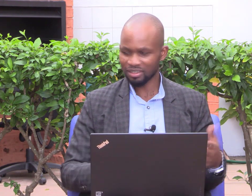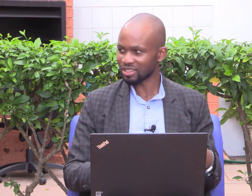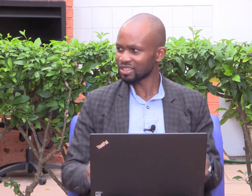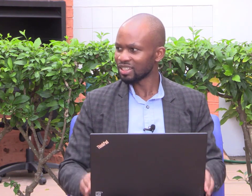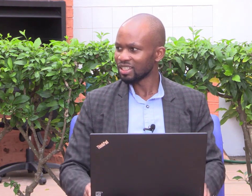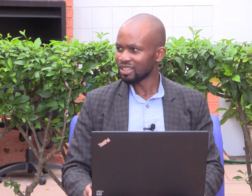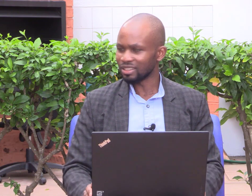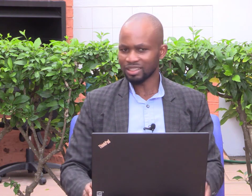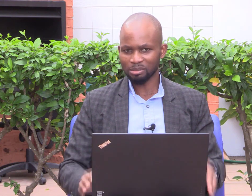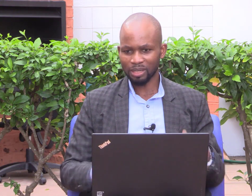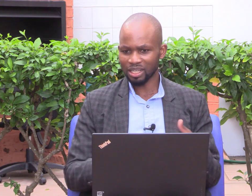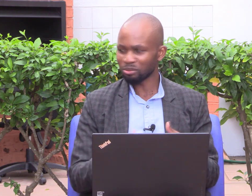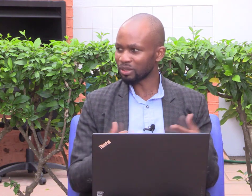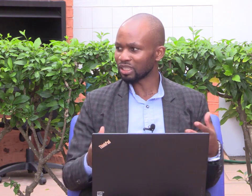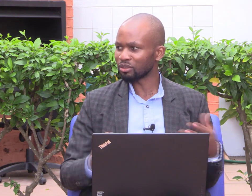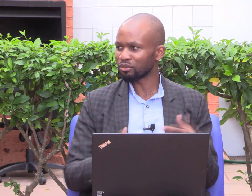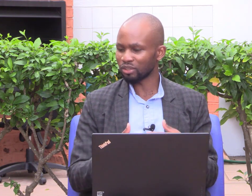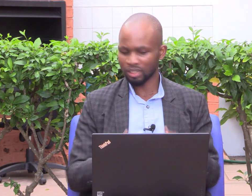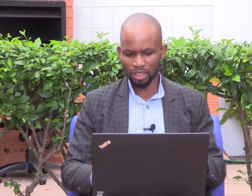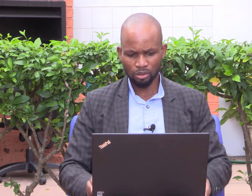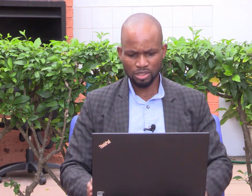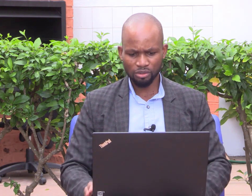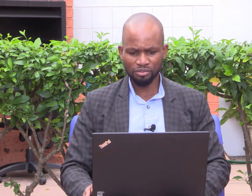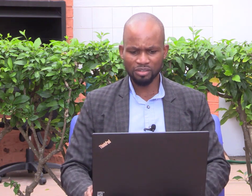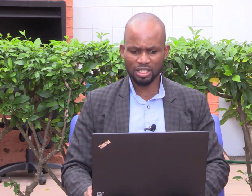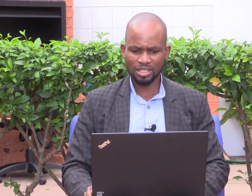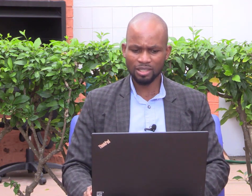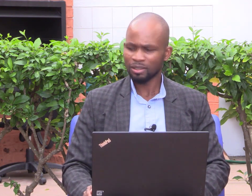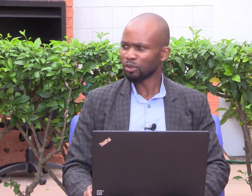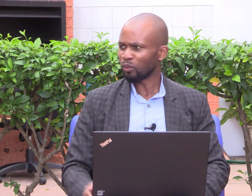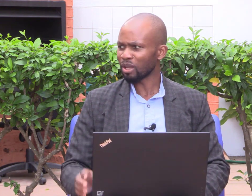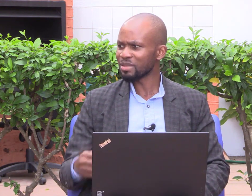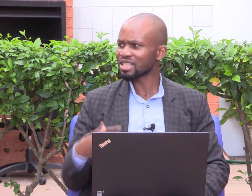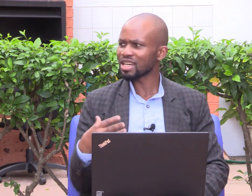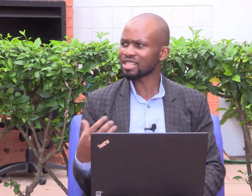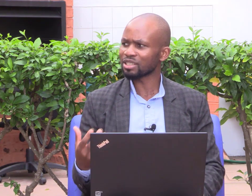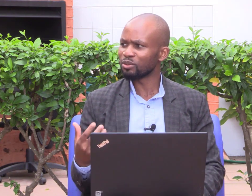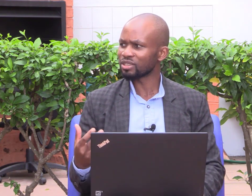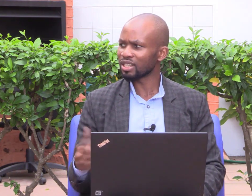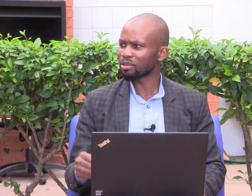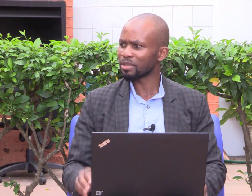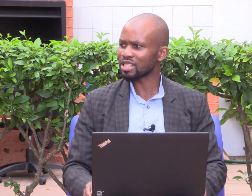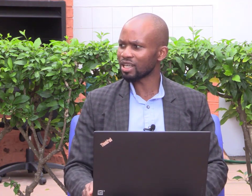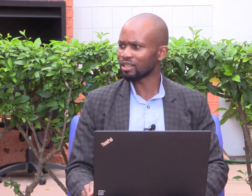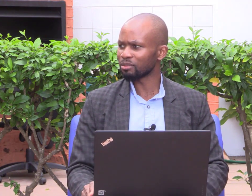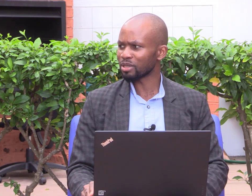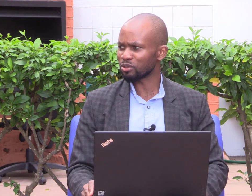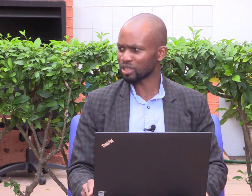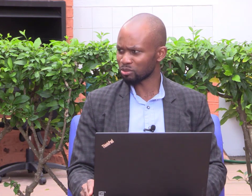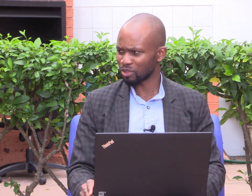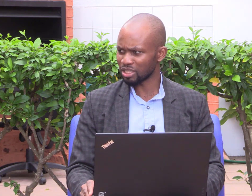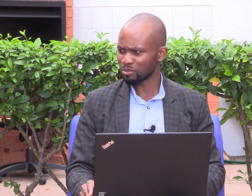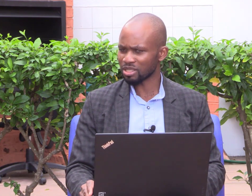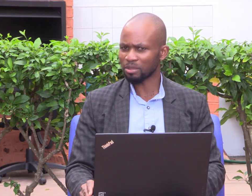palavras, reparando para aquilo que foi a nossa conversa, qual a mensagem que gostaria de passar para as outras mulheres